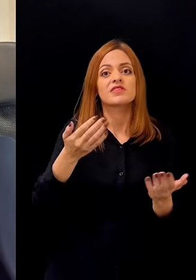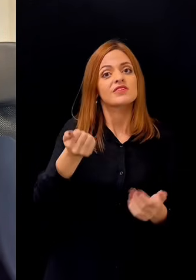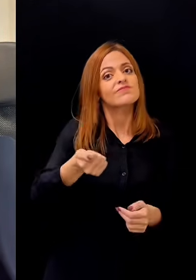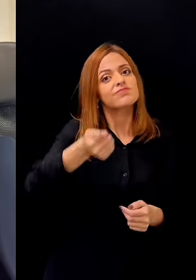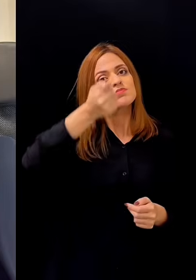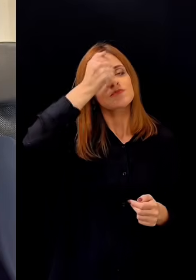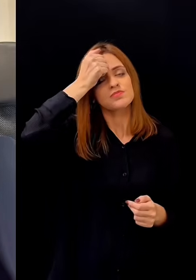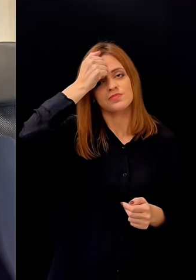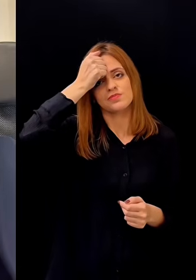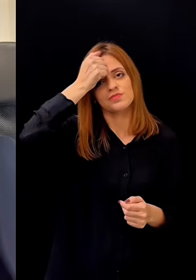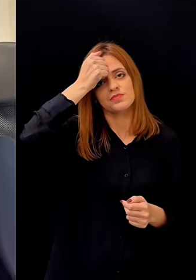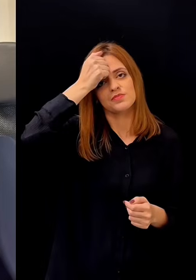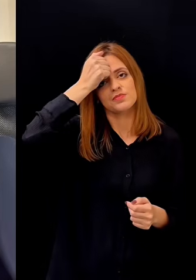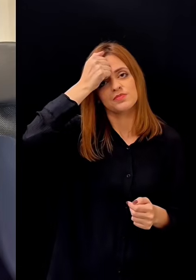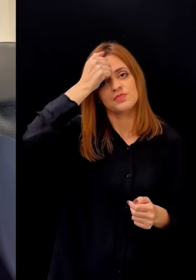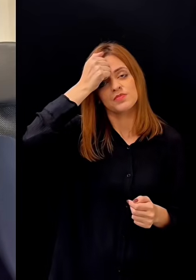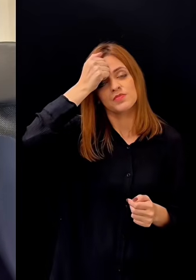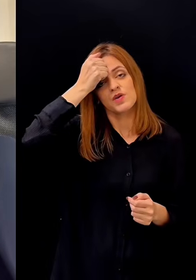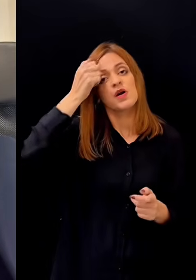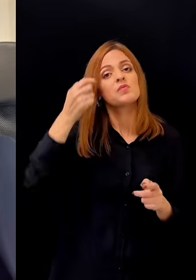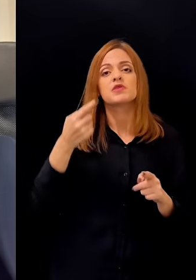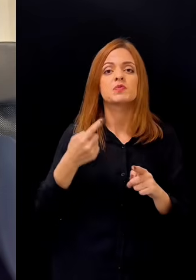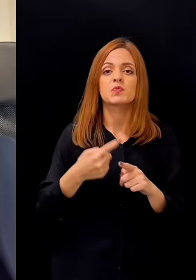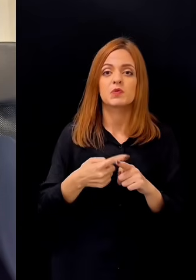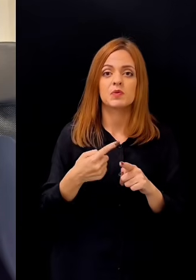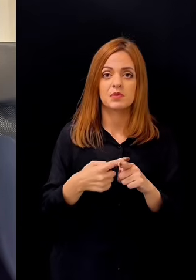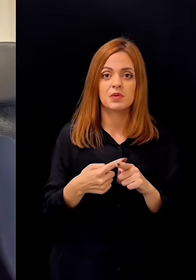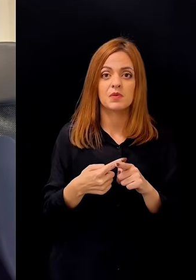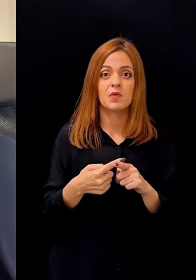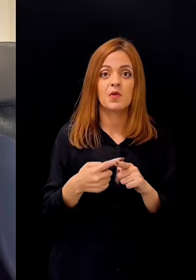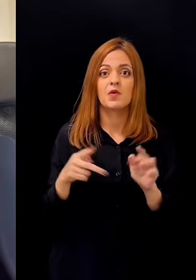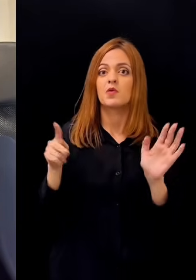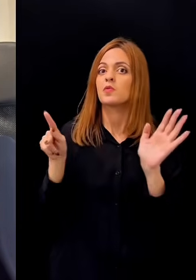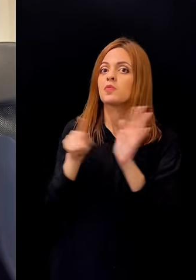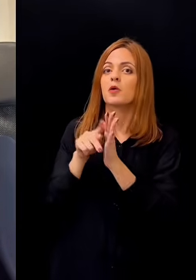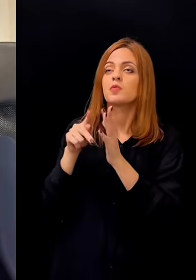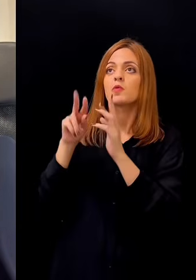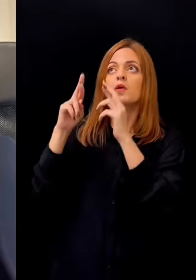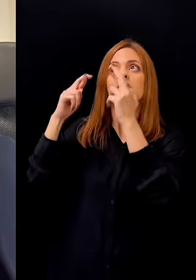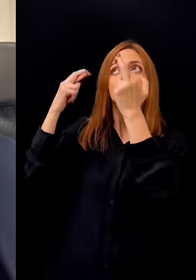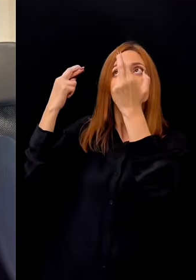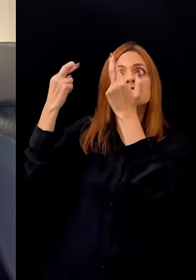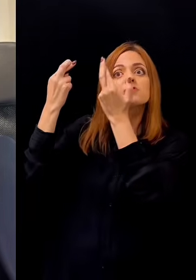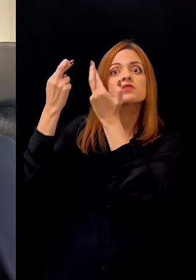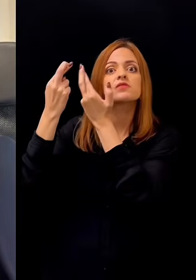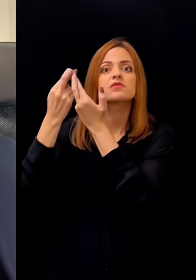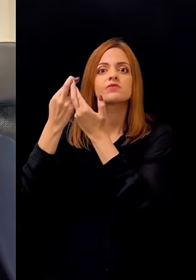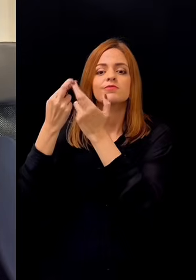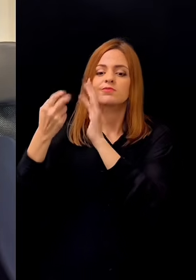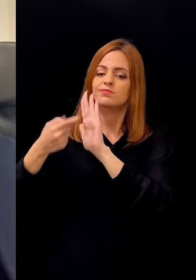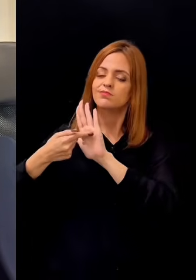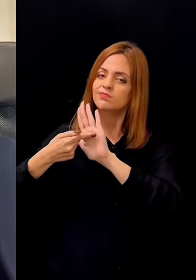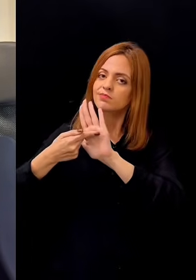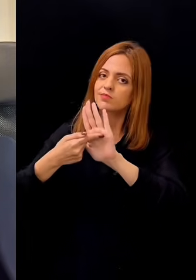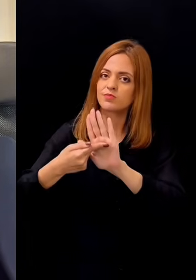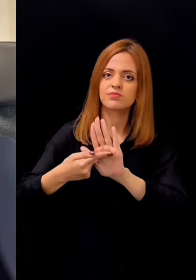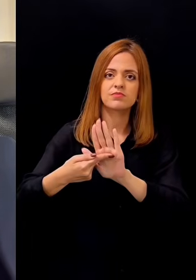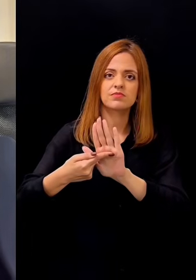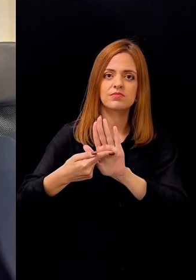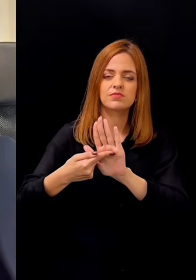Arrependei-vos. Por quê? Porque é chegado até vós o reino de Deus.